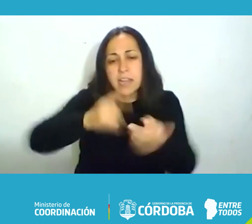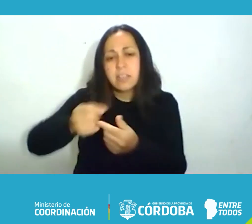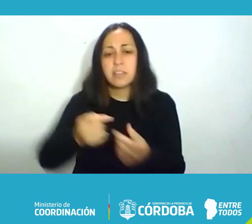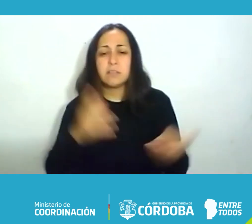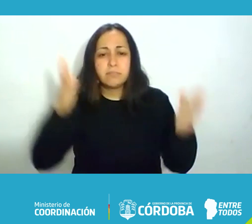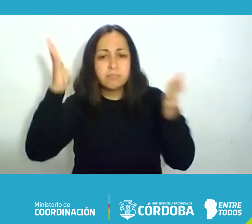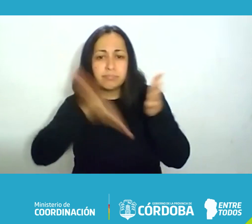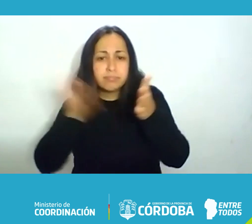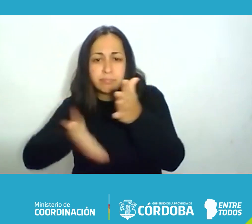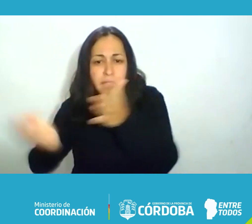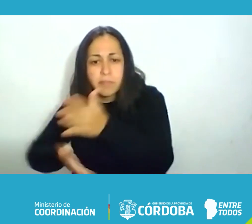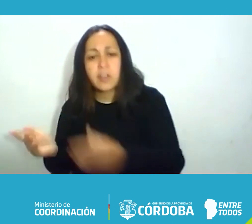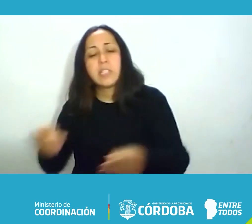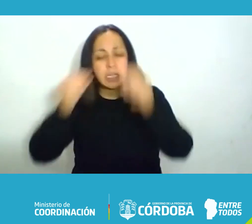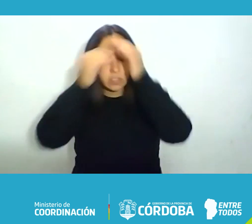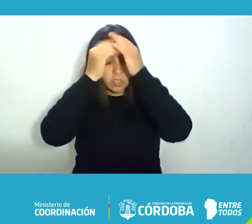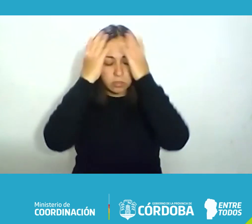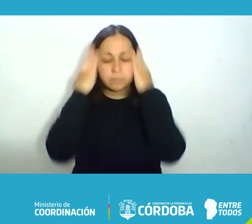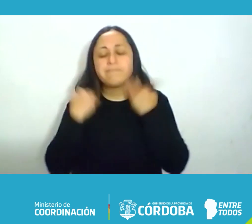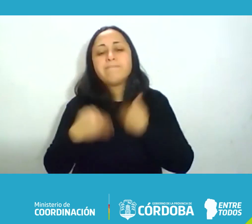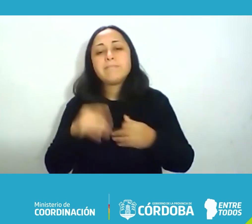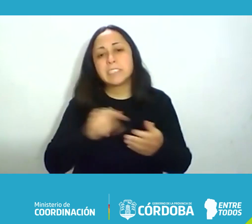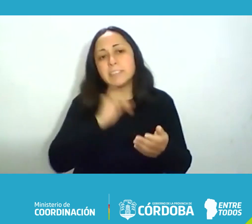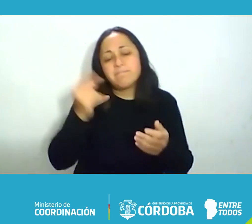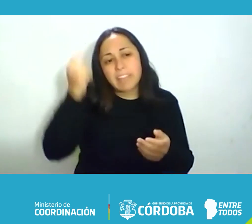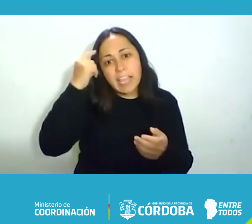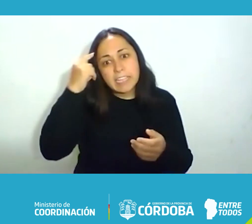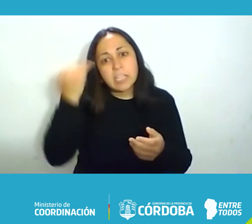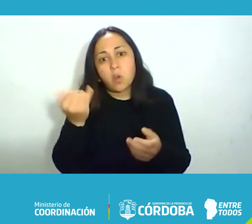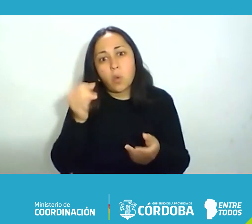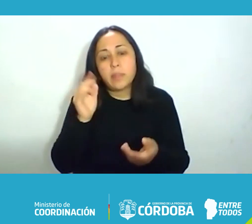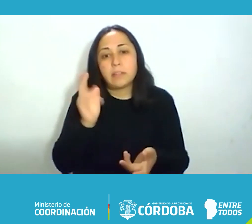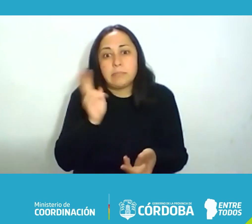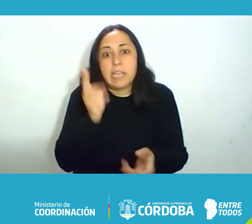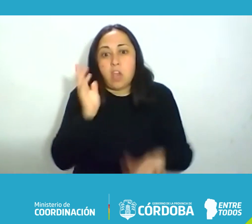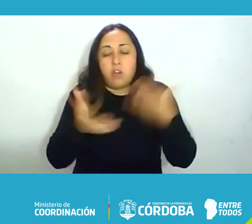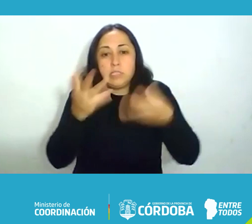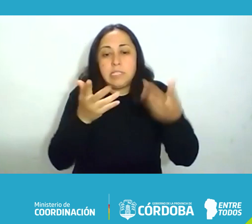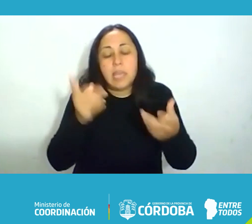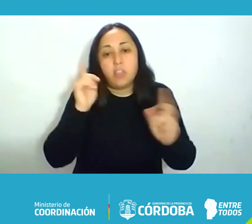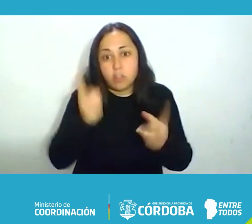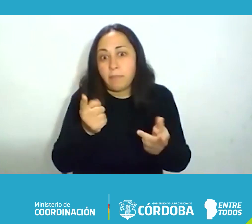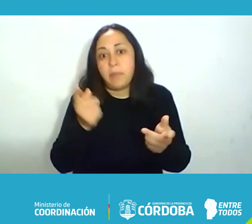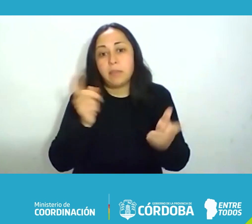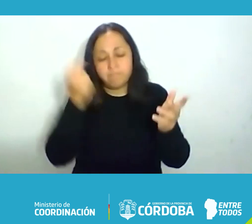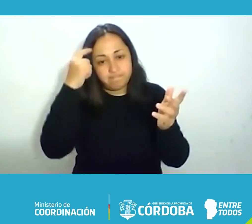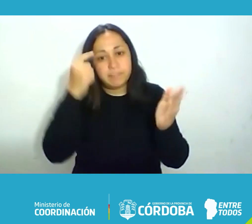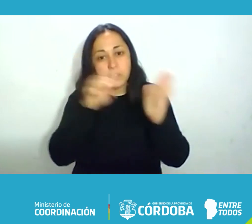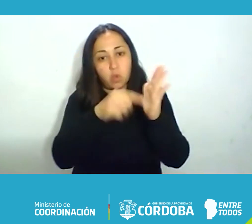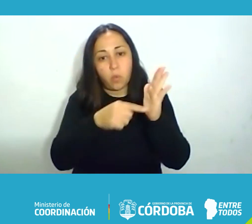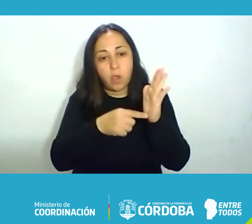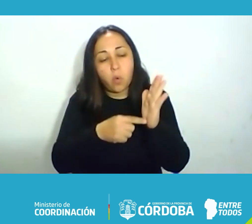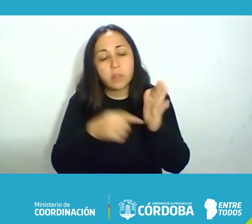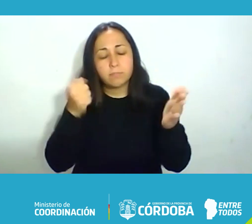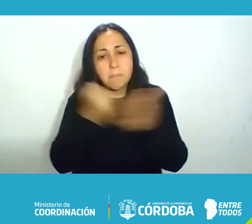de reforestación posterior, restitución de pasivos ambientales. Manifiesta que se tuvieron en cuenta riesgos de incendio y de derrames. Todo ello se plasmó en matrices